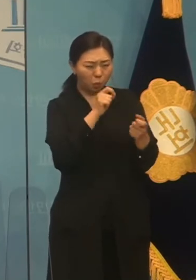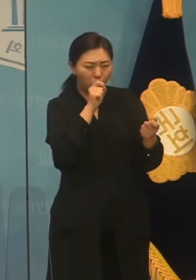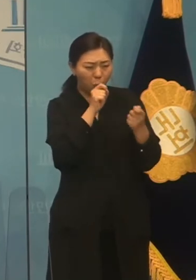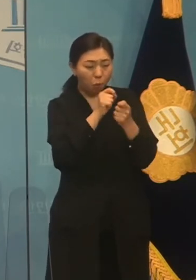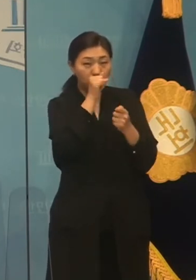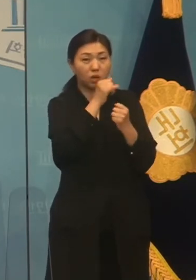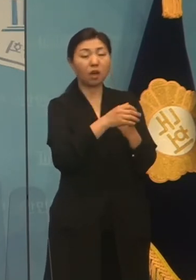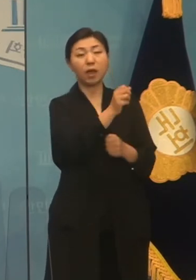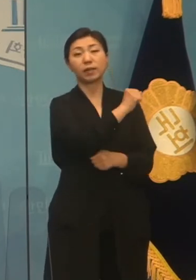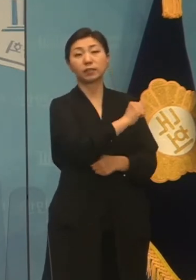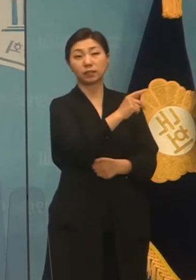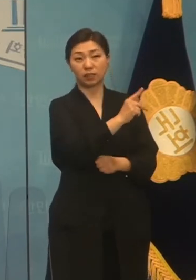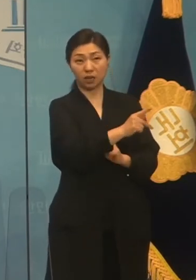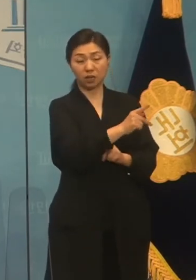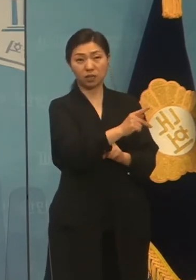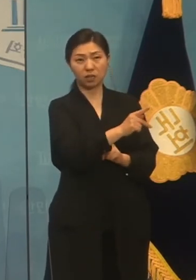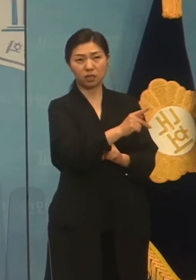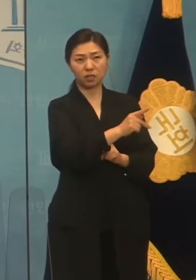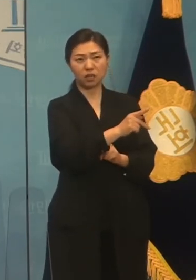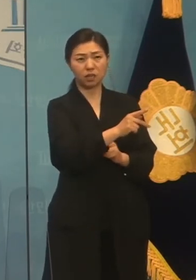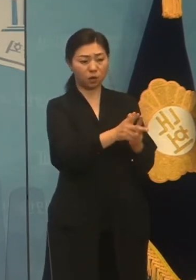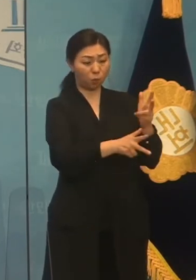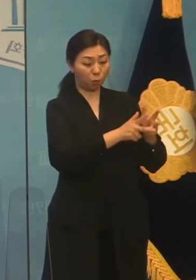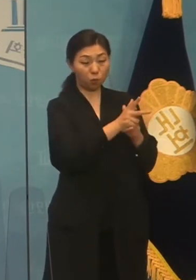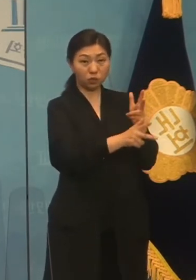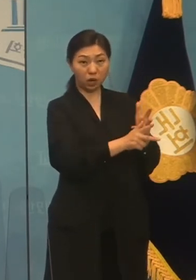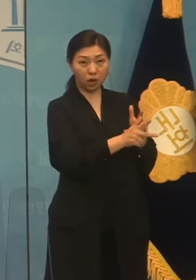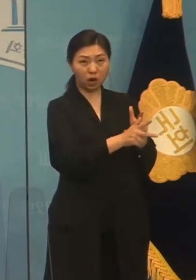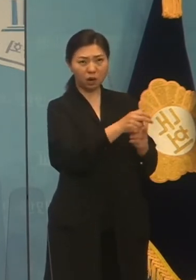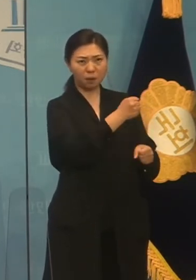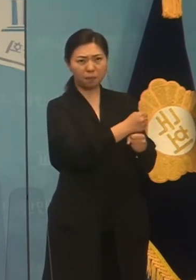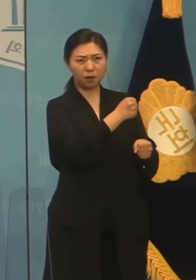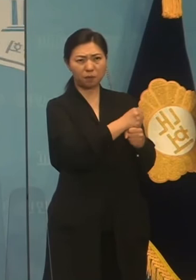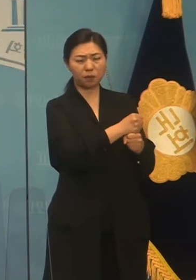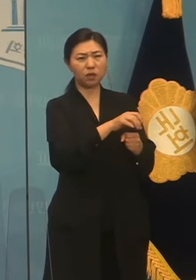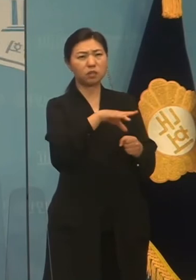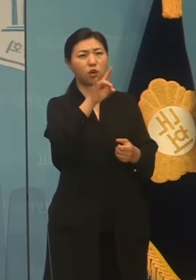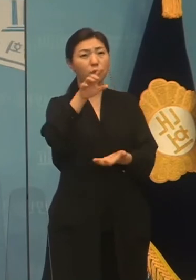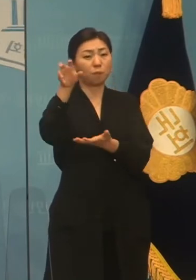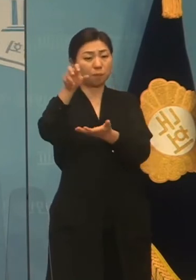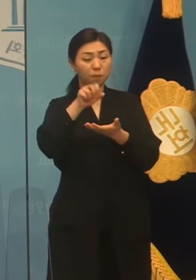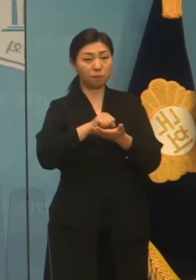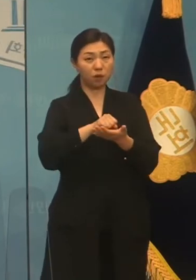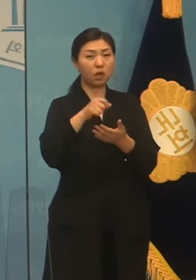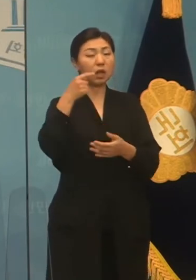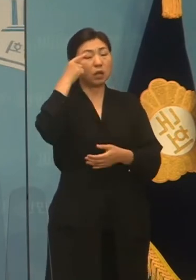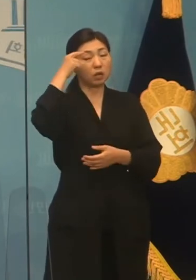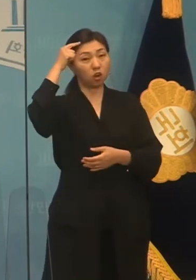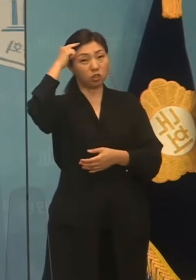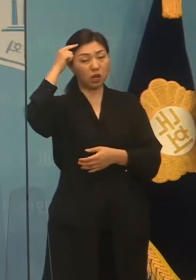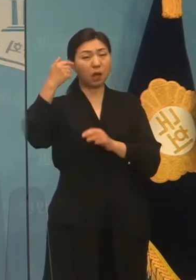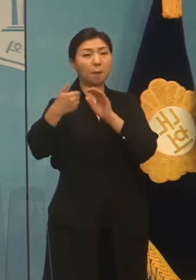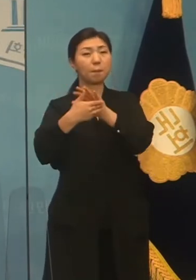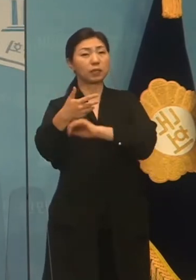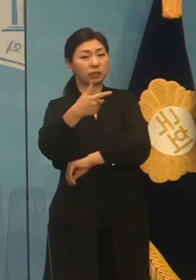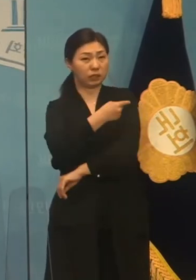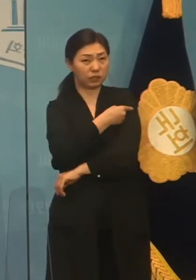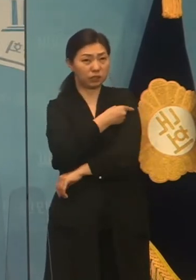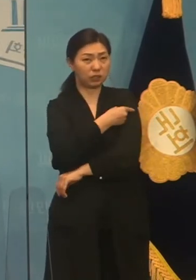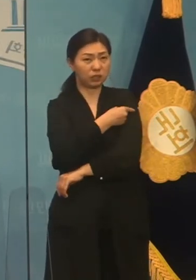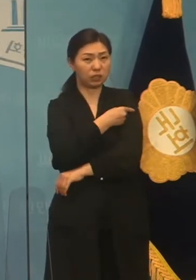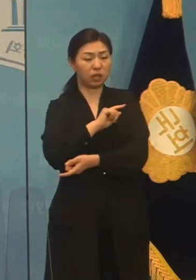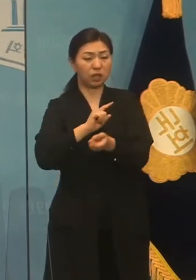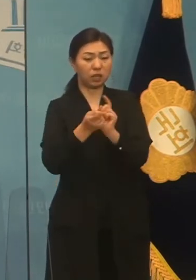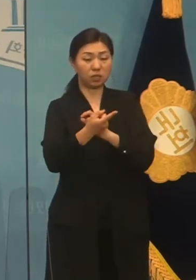신생산 대가로 국내 우선 공급기로 계약한 노바백스의 위탁 생산까지 이루어지게 되면